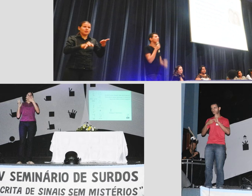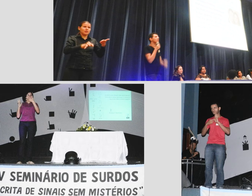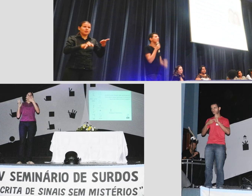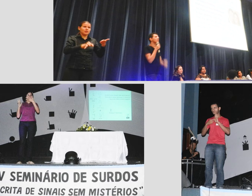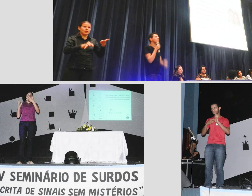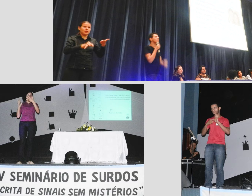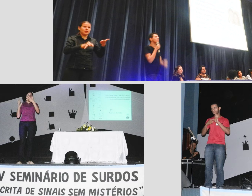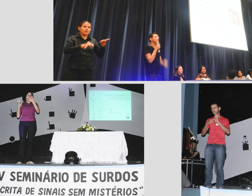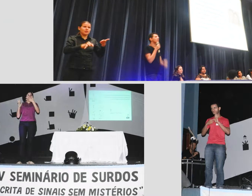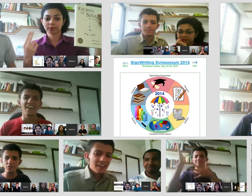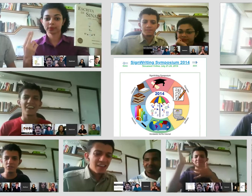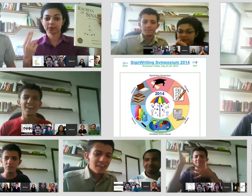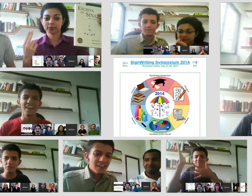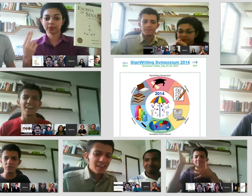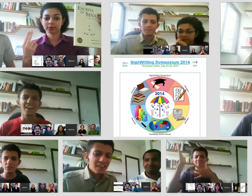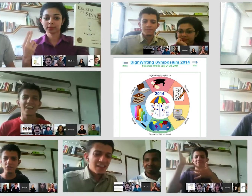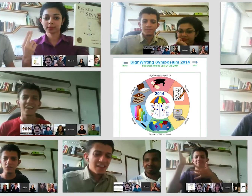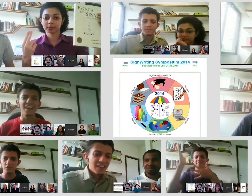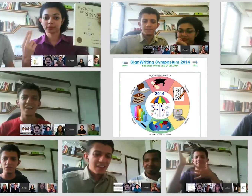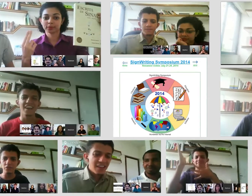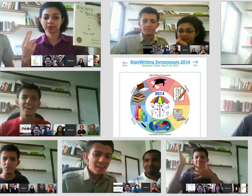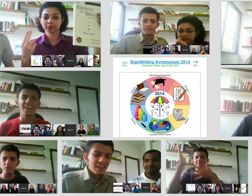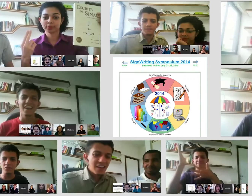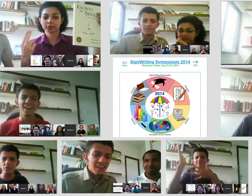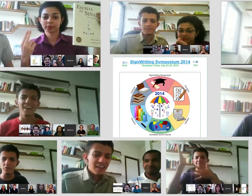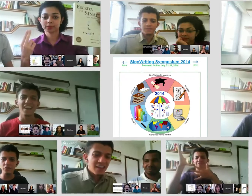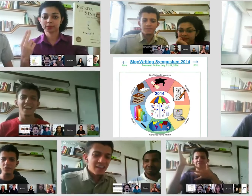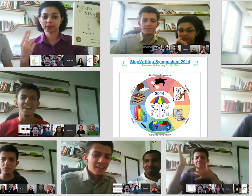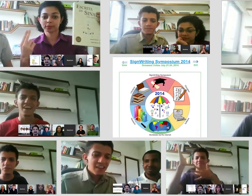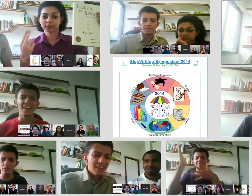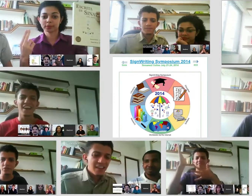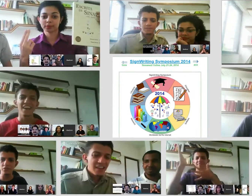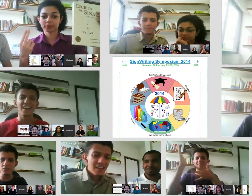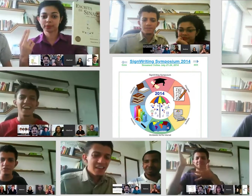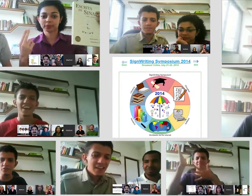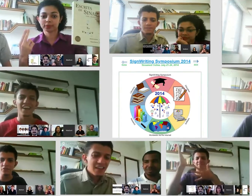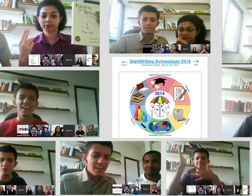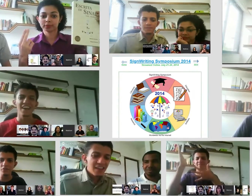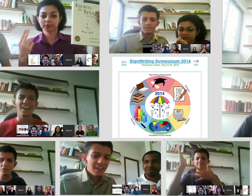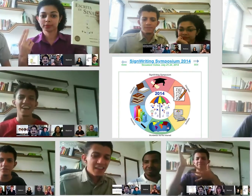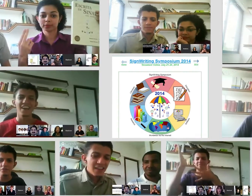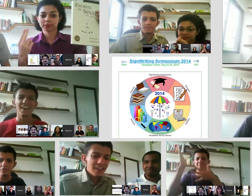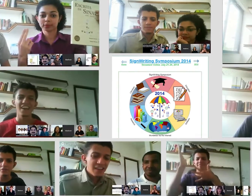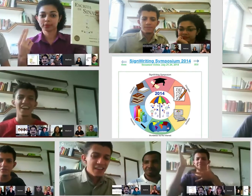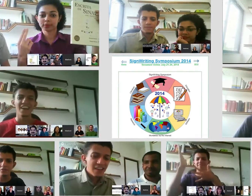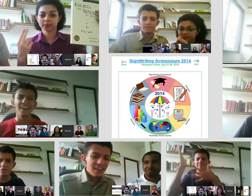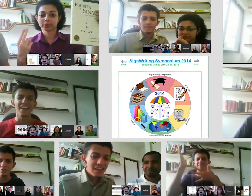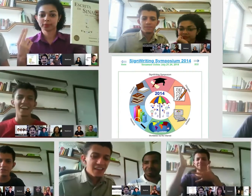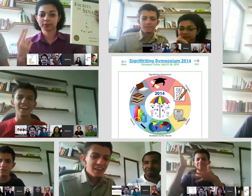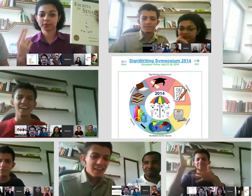fizemos muitas viagens. Nós coordenamos e apresentamos 9 palestras numa das edições do